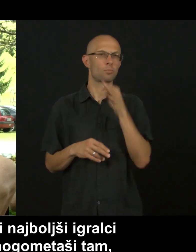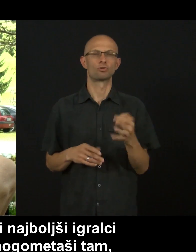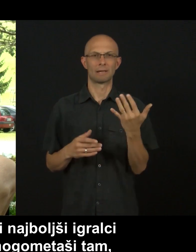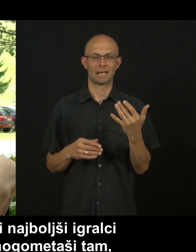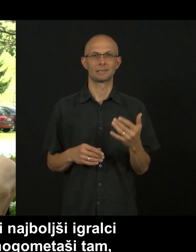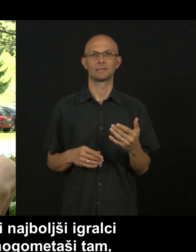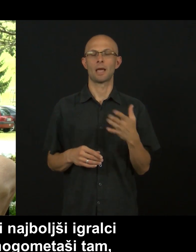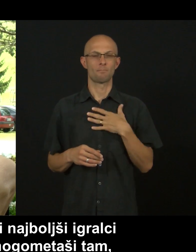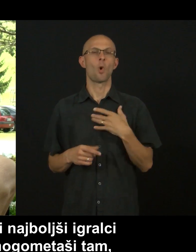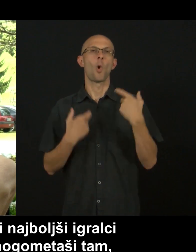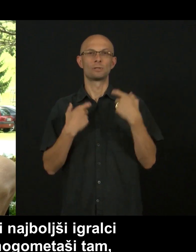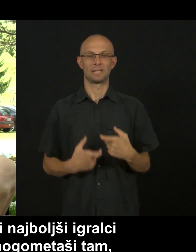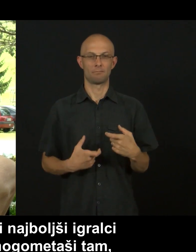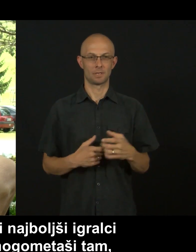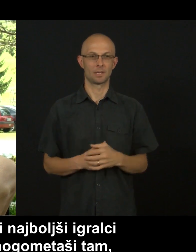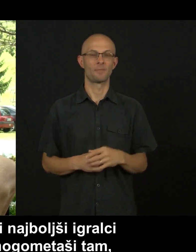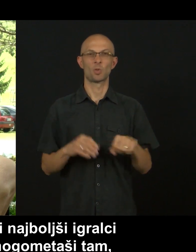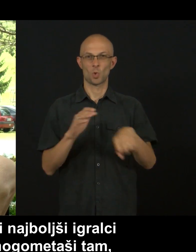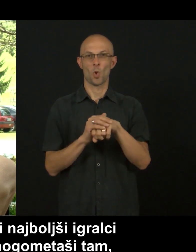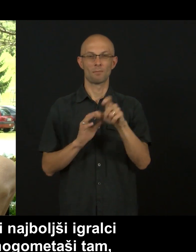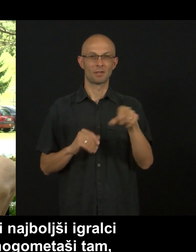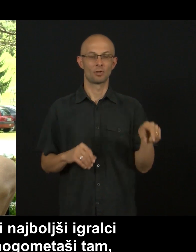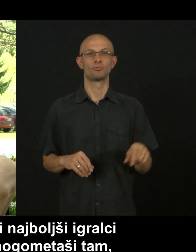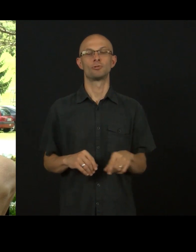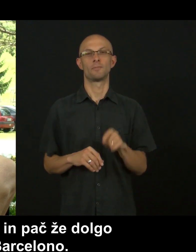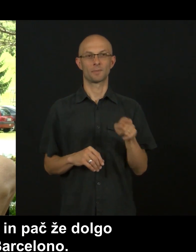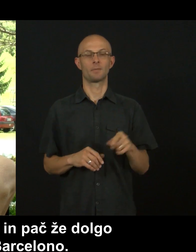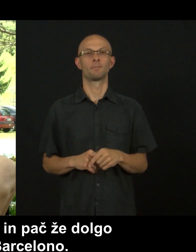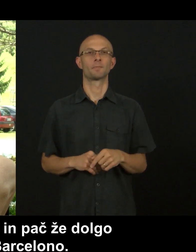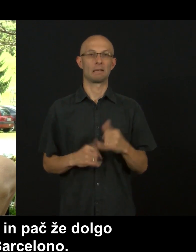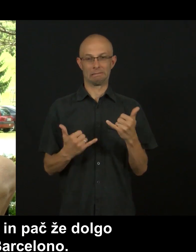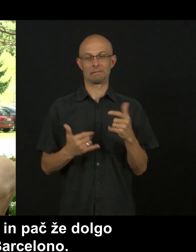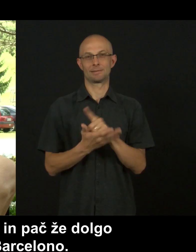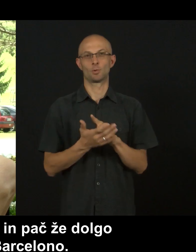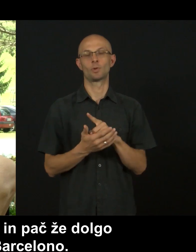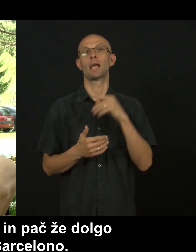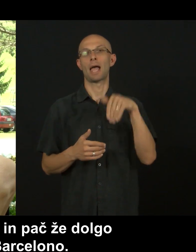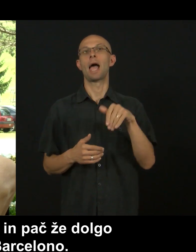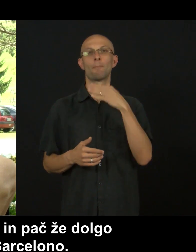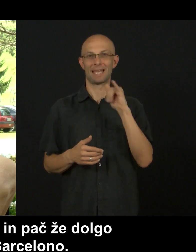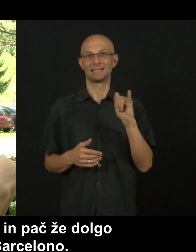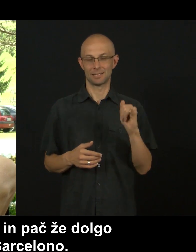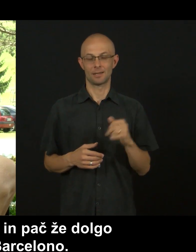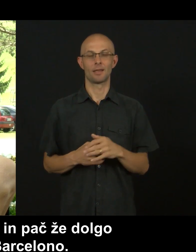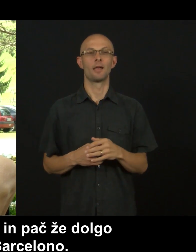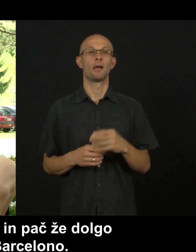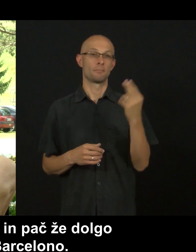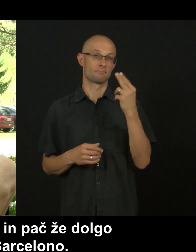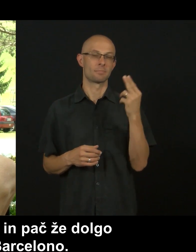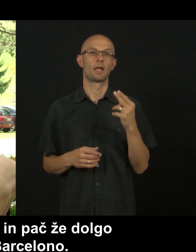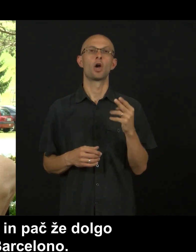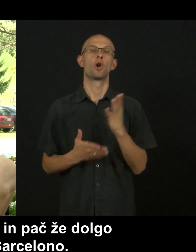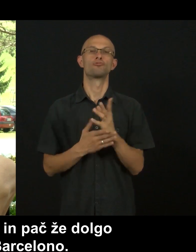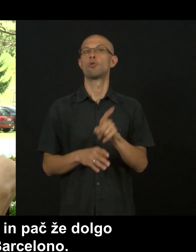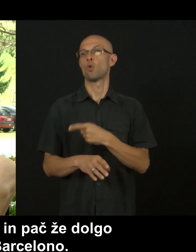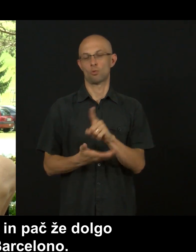najboljši igralci, mislim, moji osebni nogometaši tam, tako da trenutno Messi in